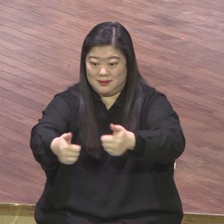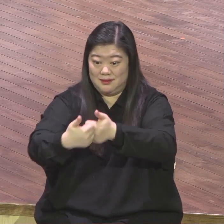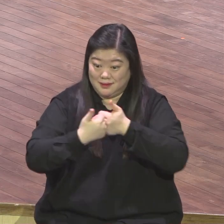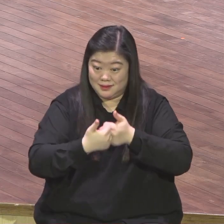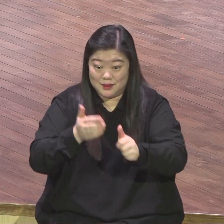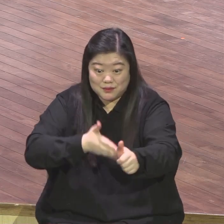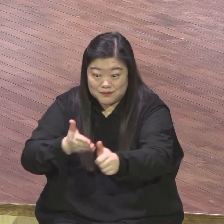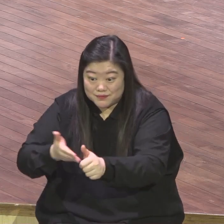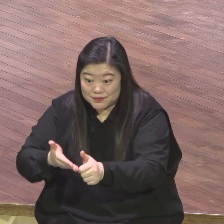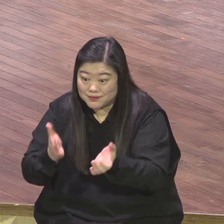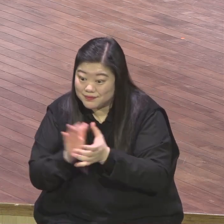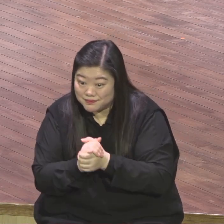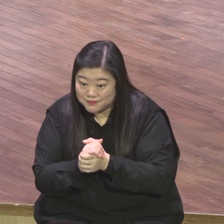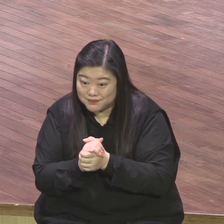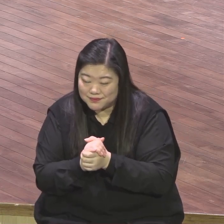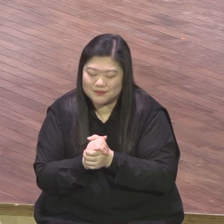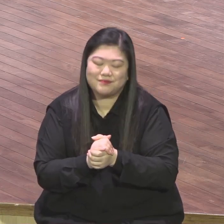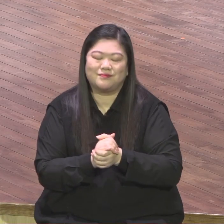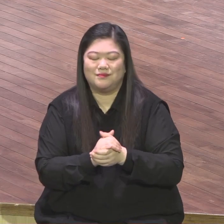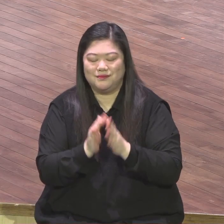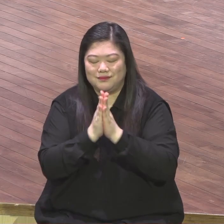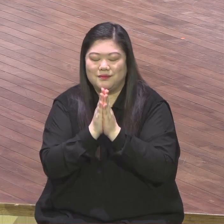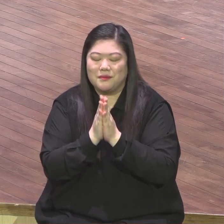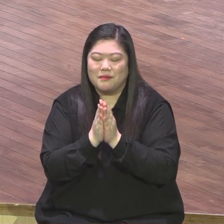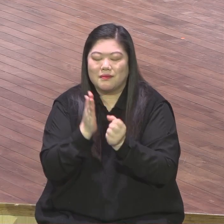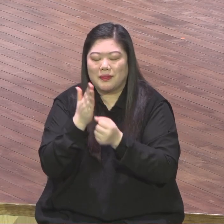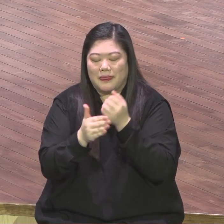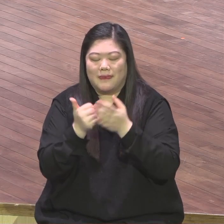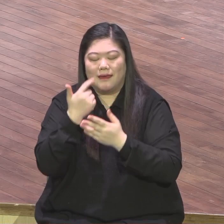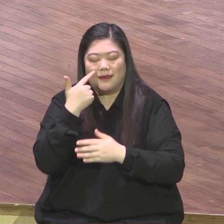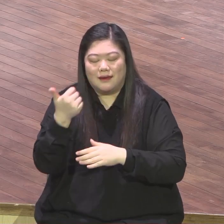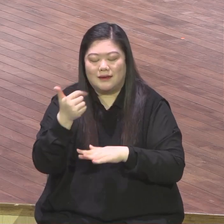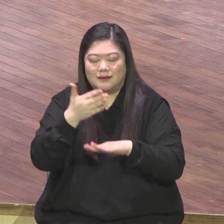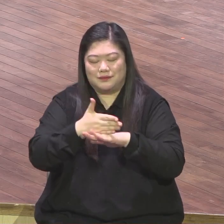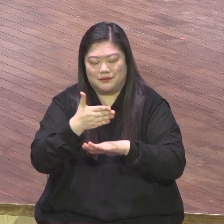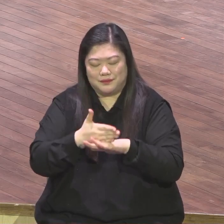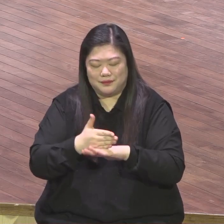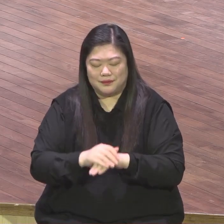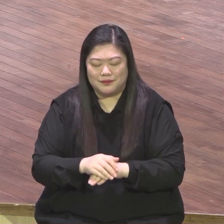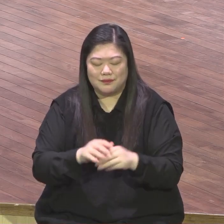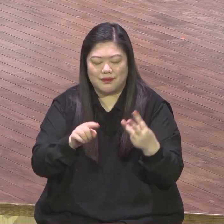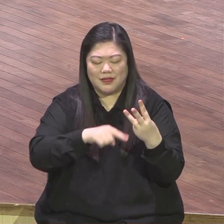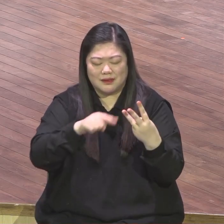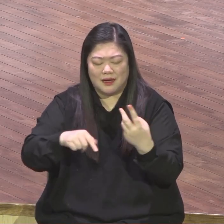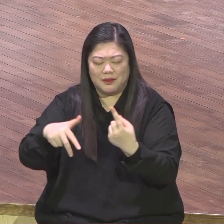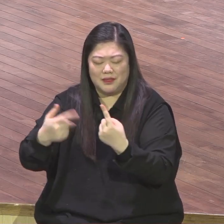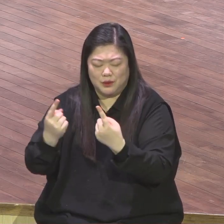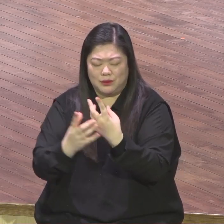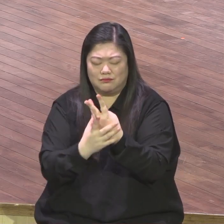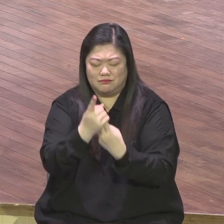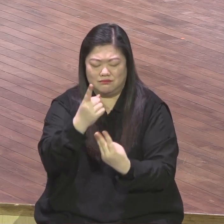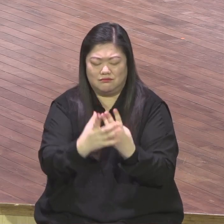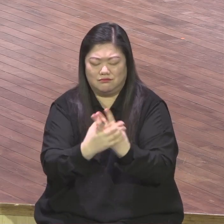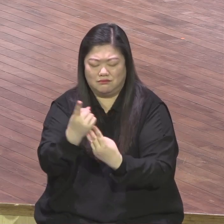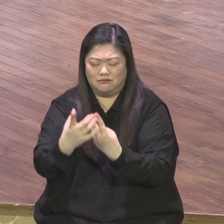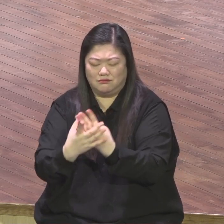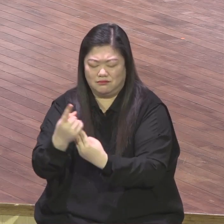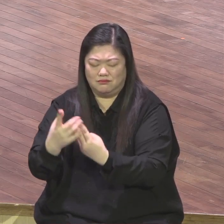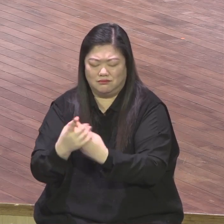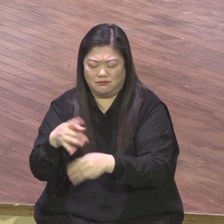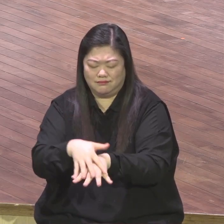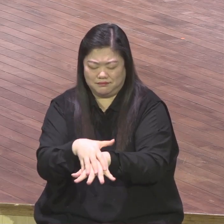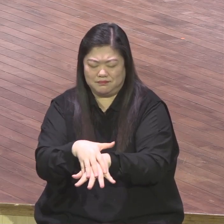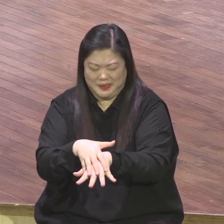기도합시다. 아버지 하나님, 우리 영계 모든 성도들 3.1.1조 운동에 다 참여하여 삼운동의